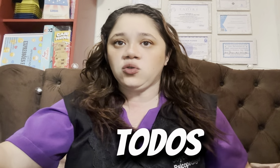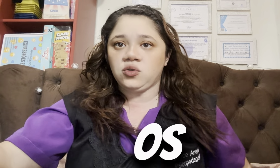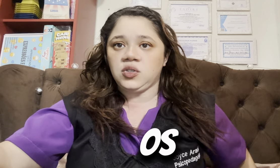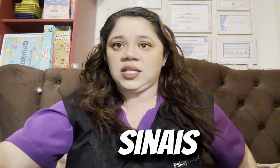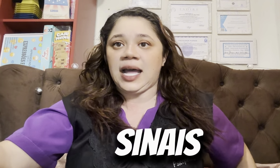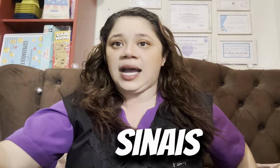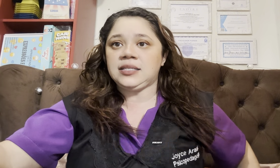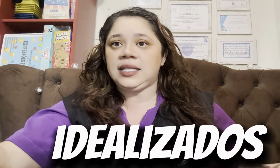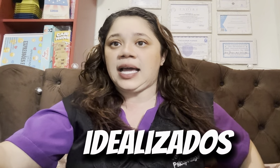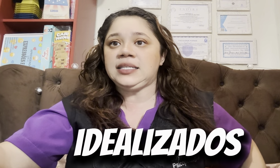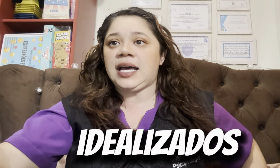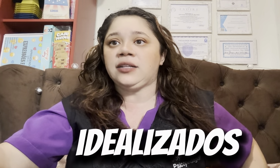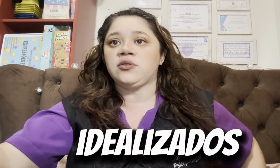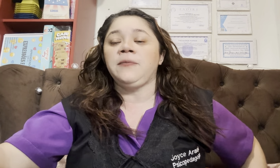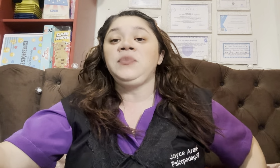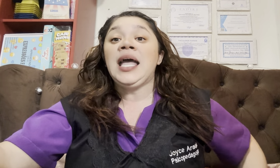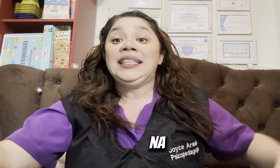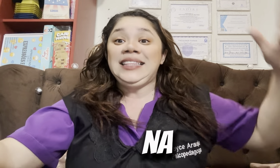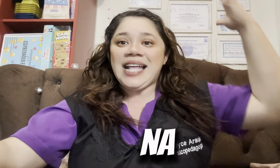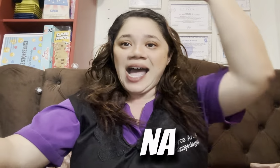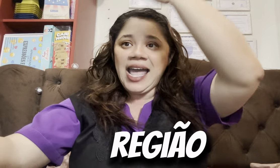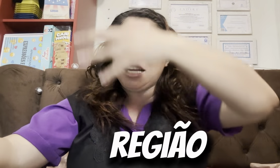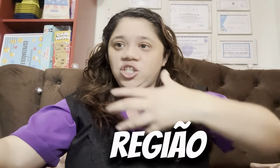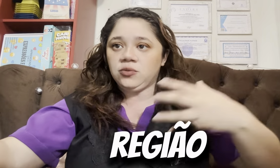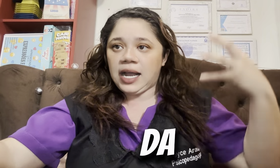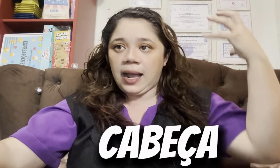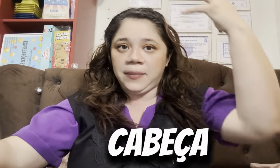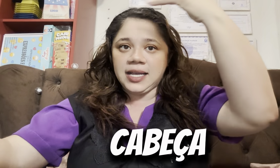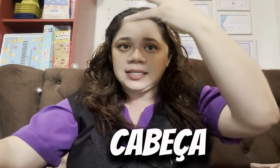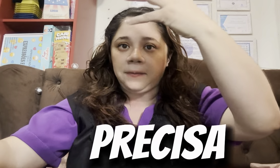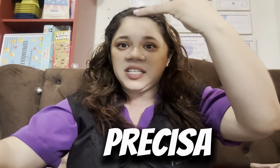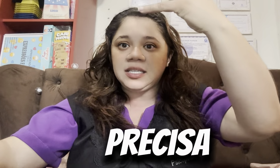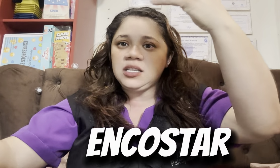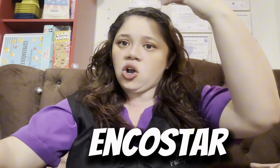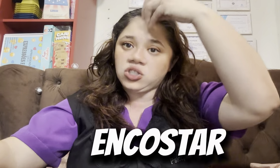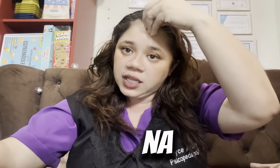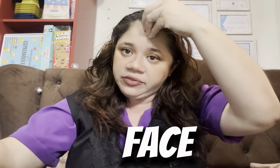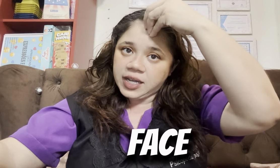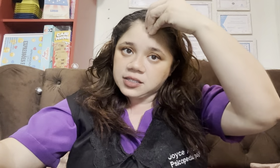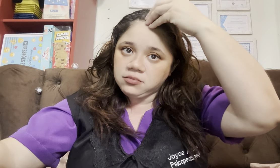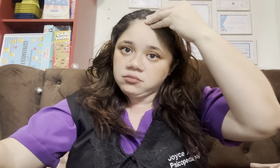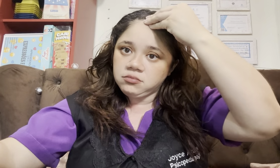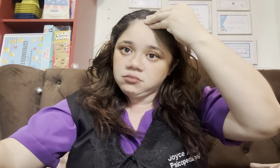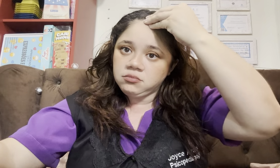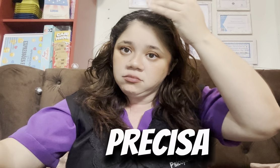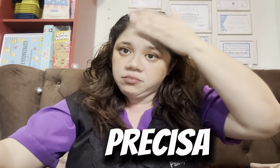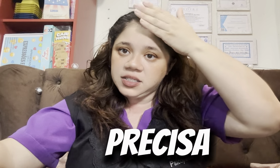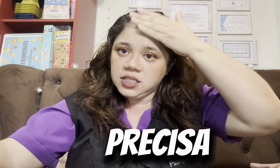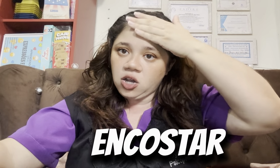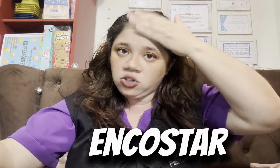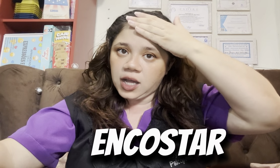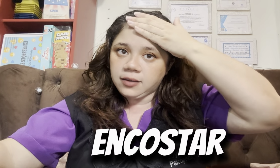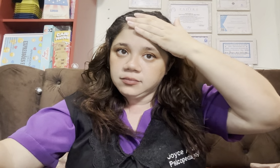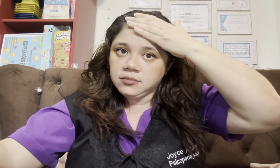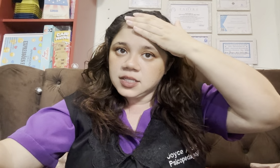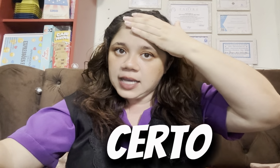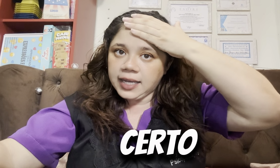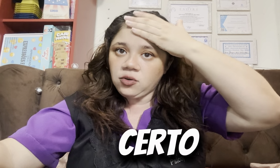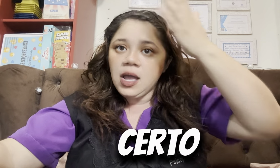os sinais idealizados na região da cabeça precisam encostar na face. Precisa encostar, certo?